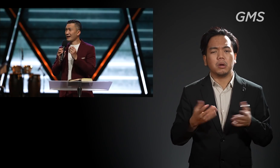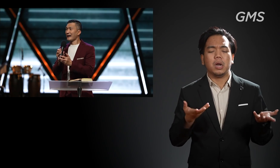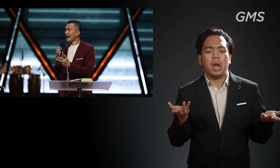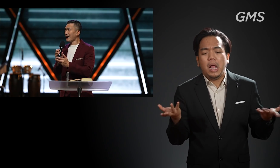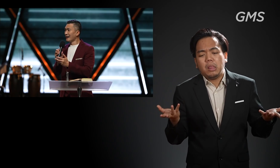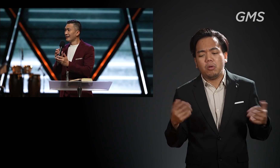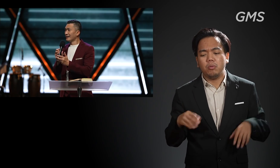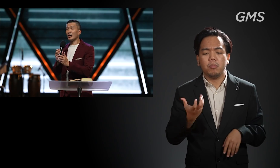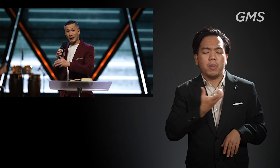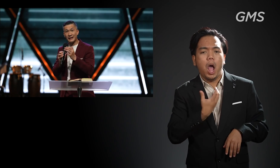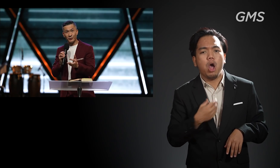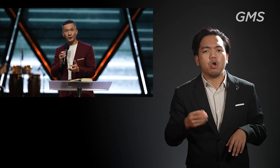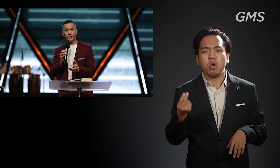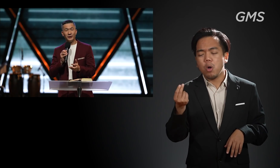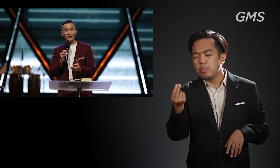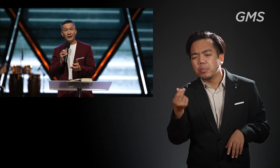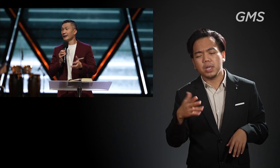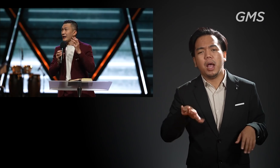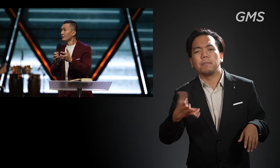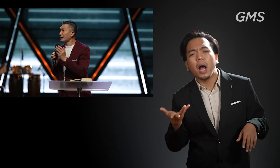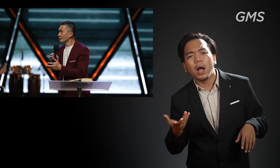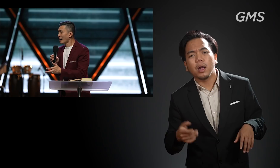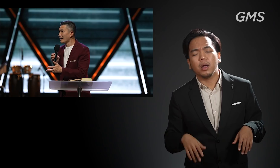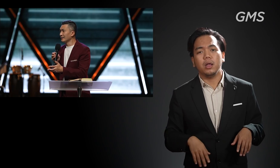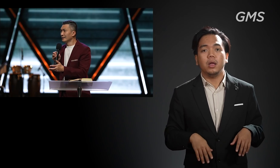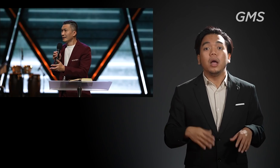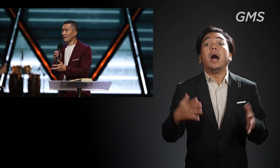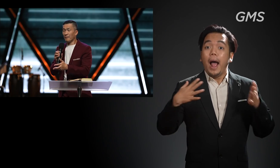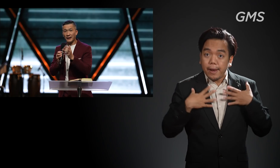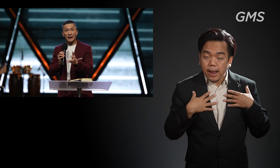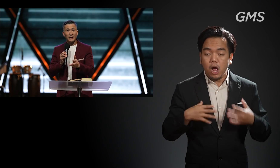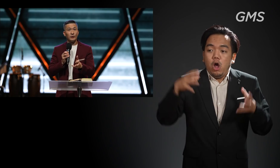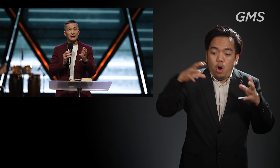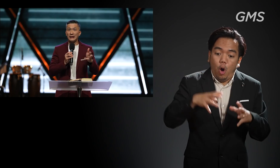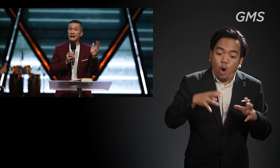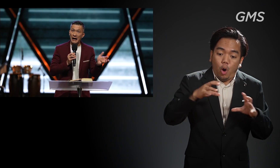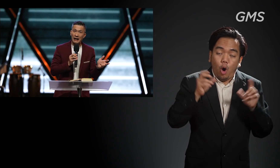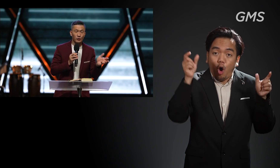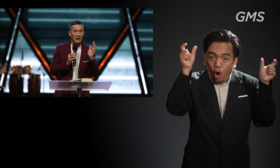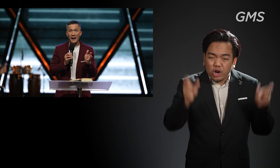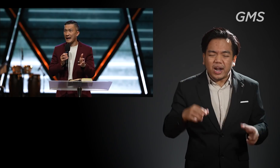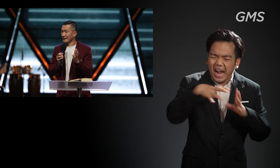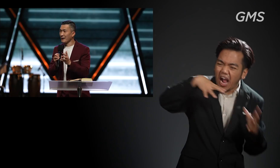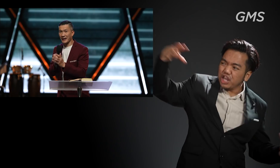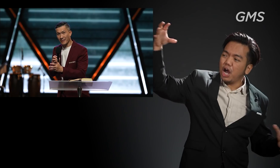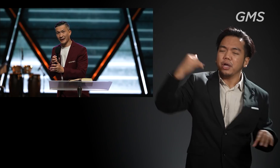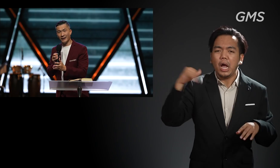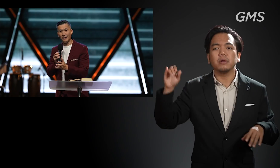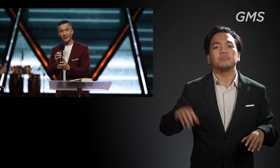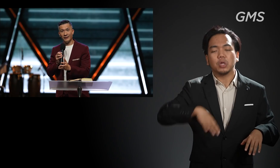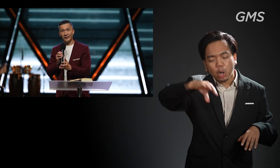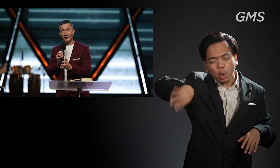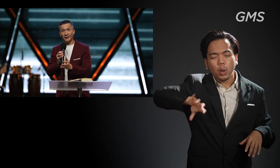Ada orang kaya yang keluarganya utuh. Yang takut akan Tuhan. Berkat itu datangnya dari Allah, susah payah, tidak